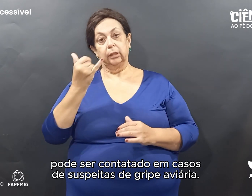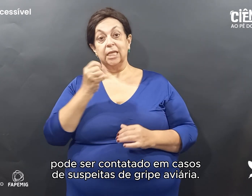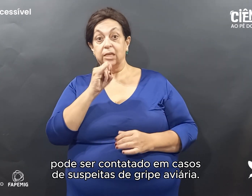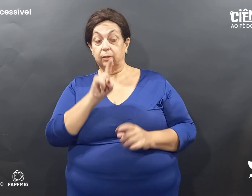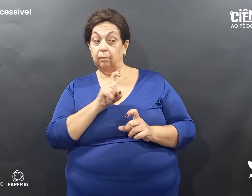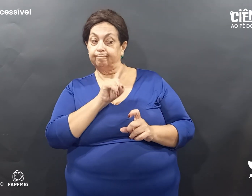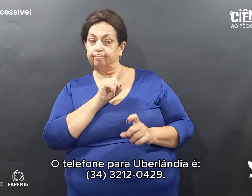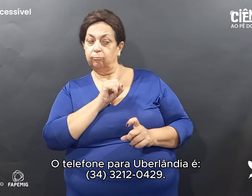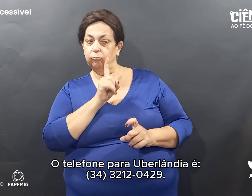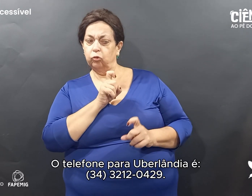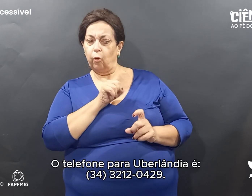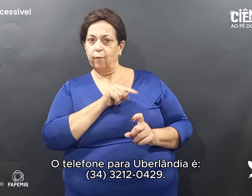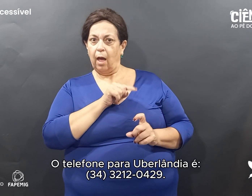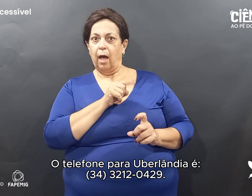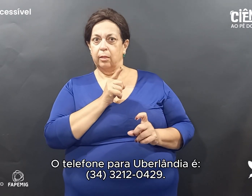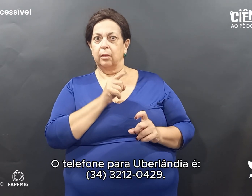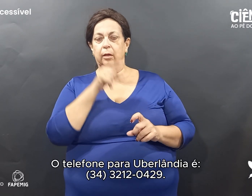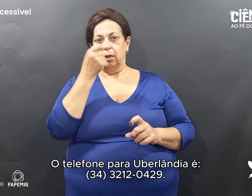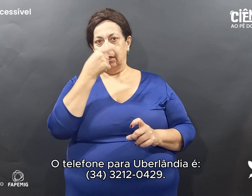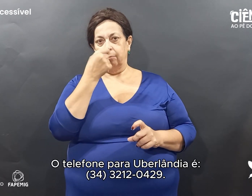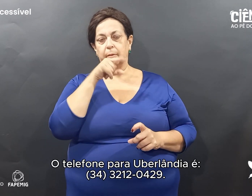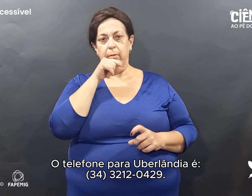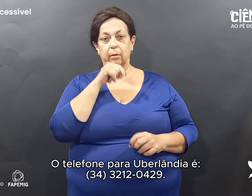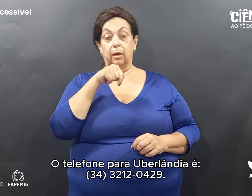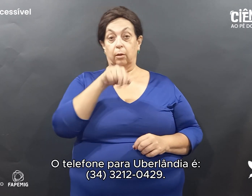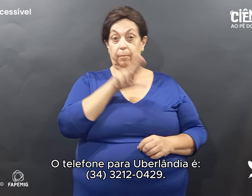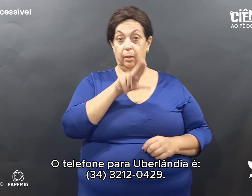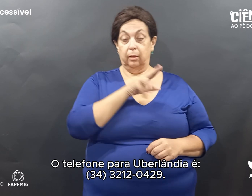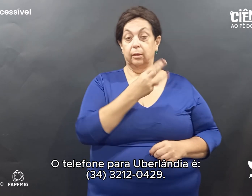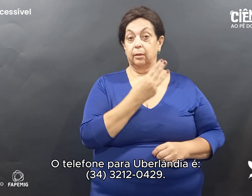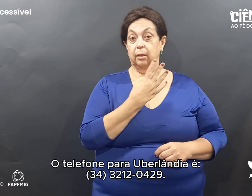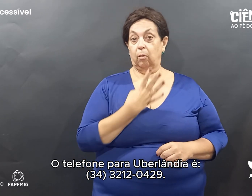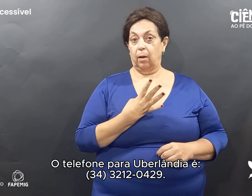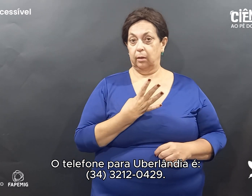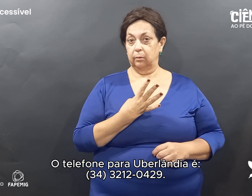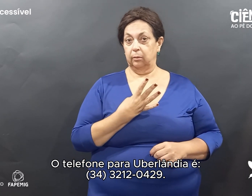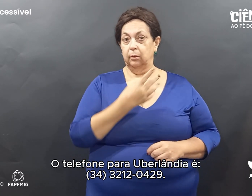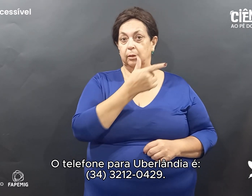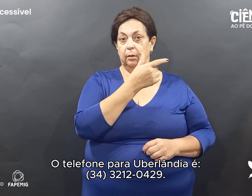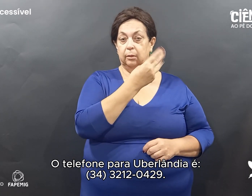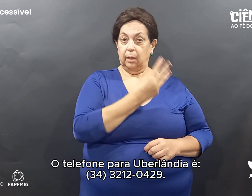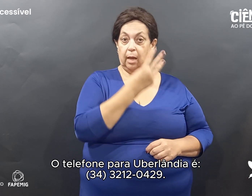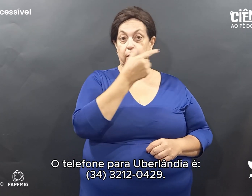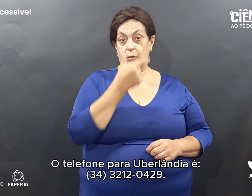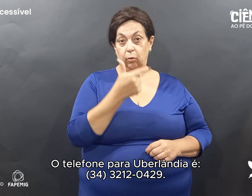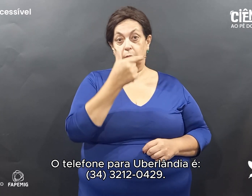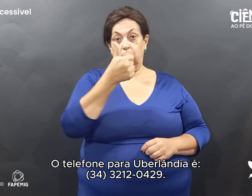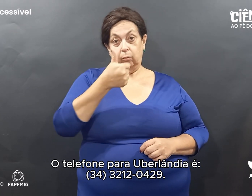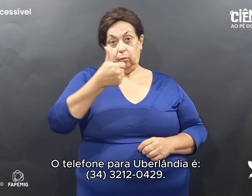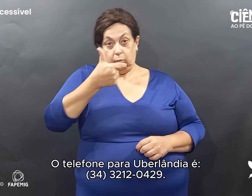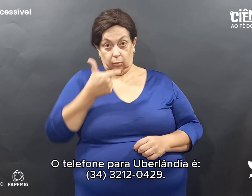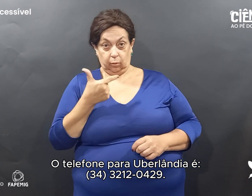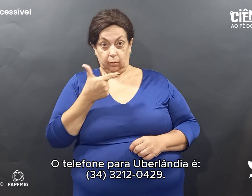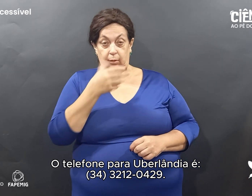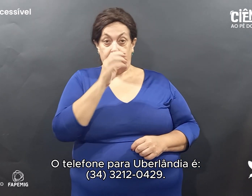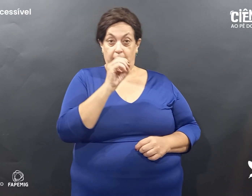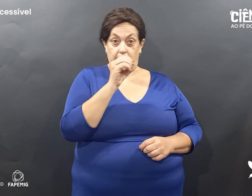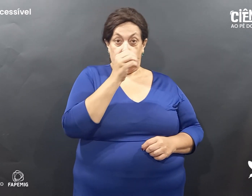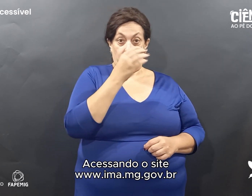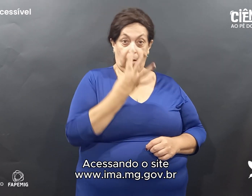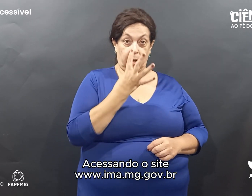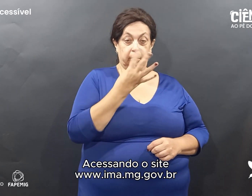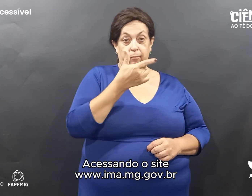gripe aviária. O telefone para Uberlândia é 34 3212